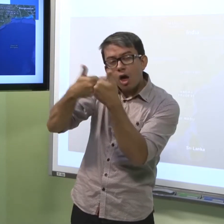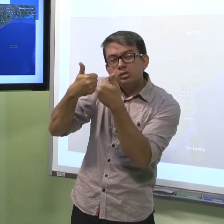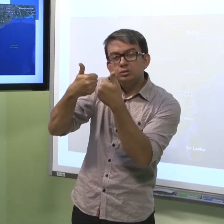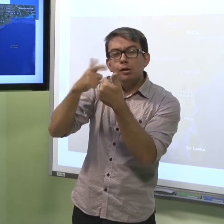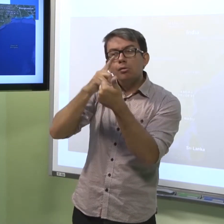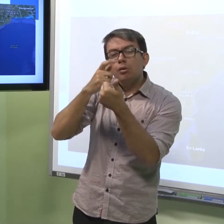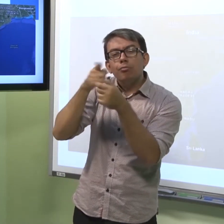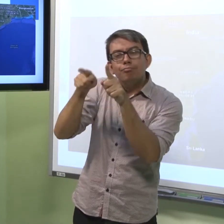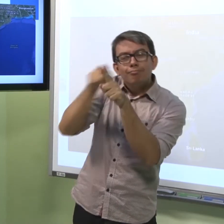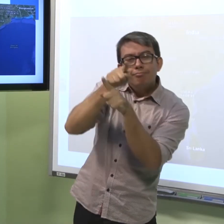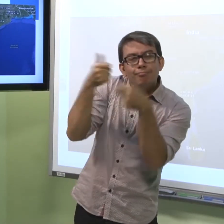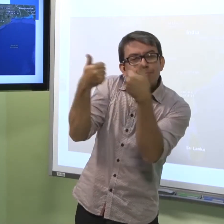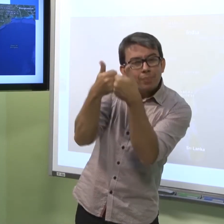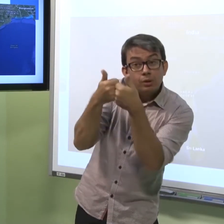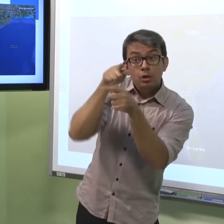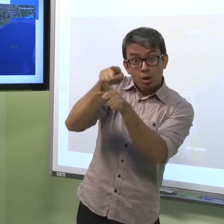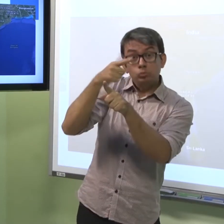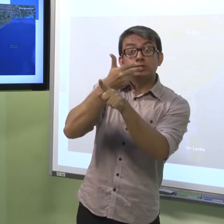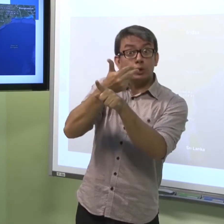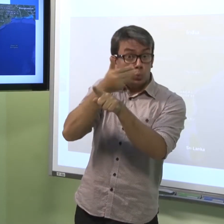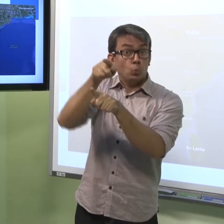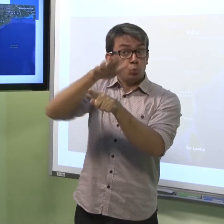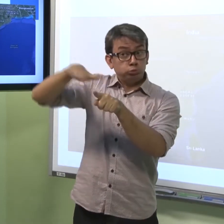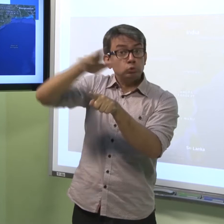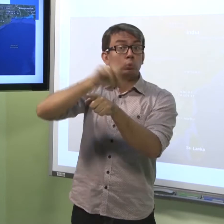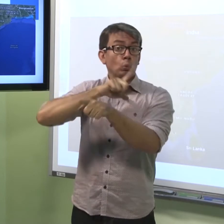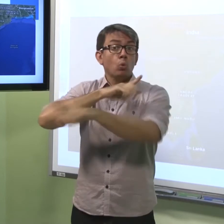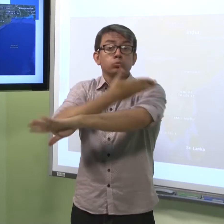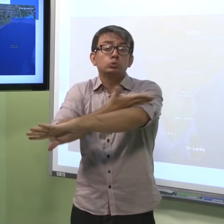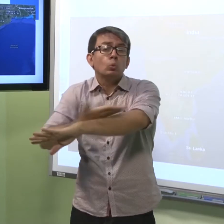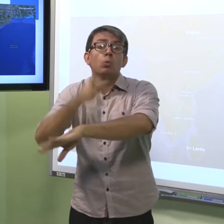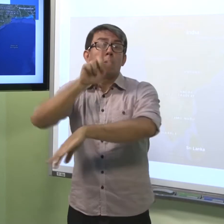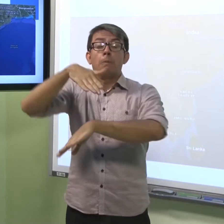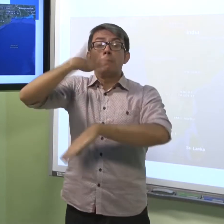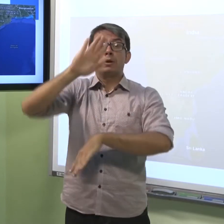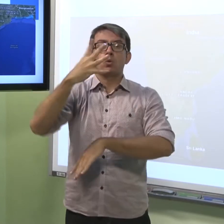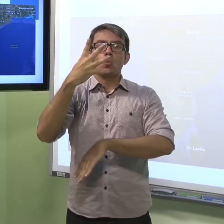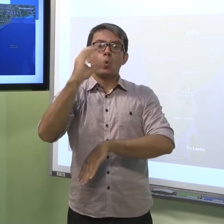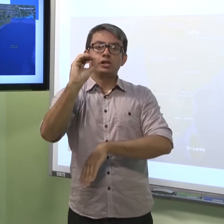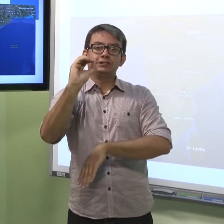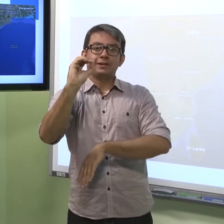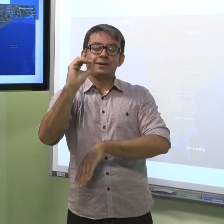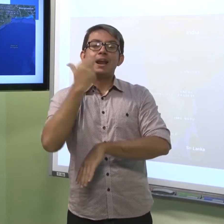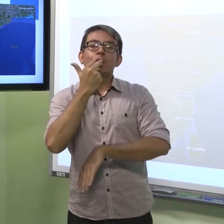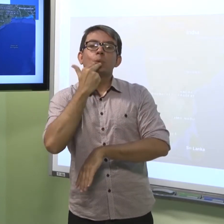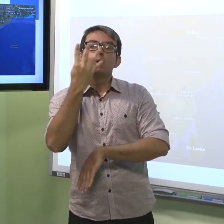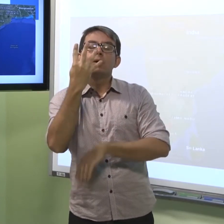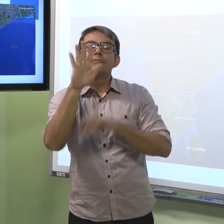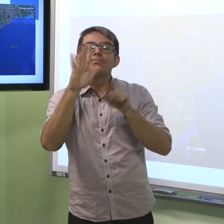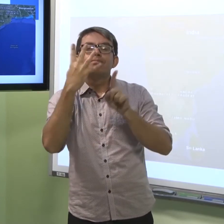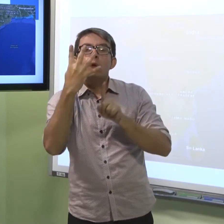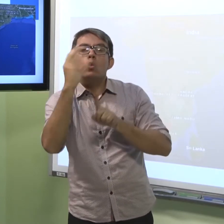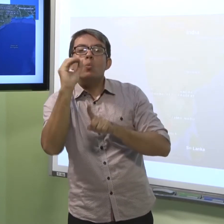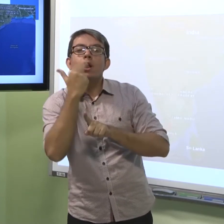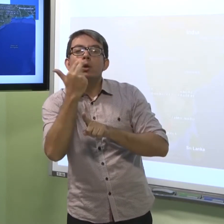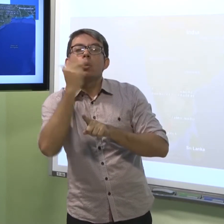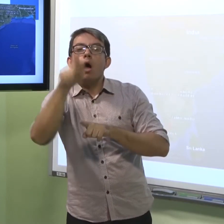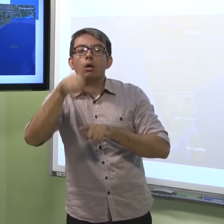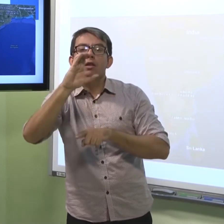Onde que é falado o Mali? É na Índia, é a língua lá da cultura deles. Eles falam mais de 40